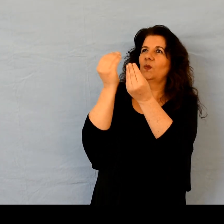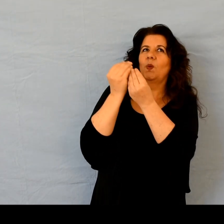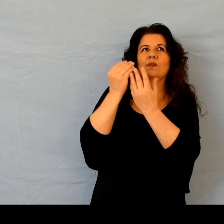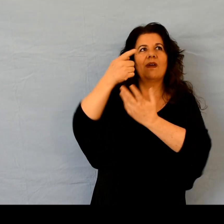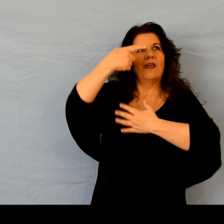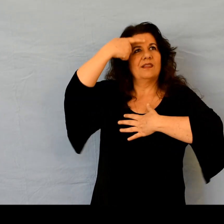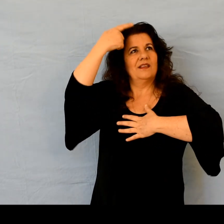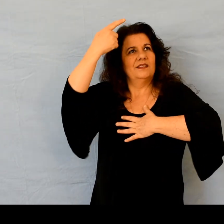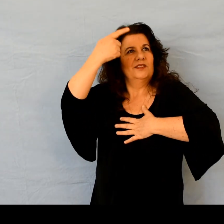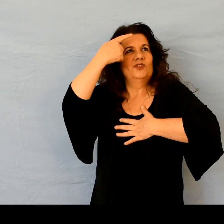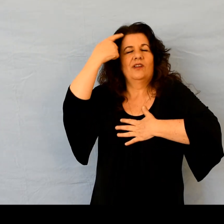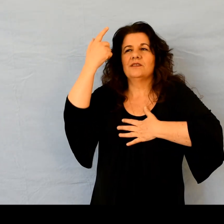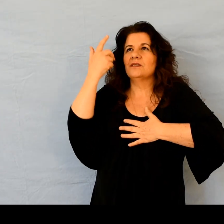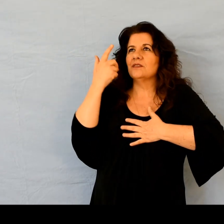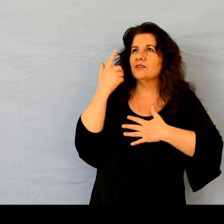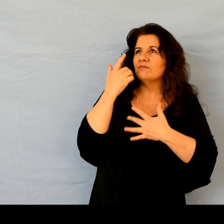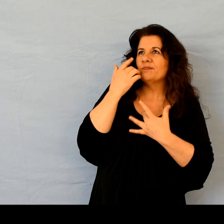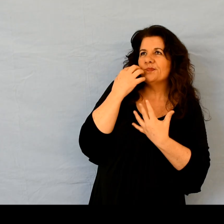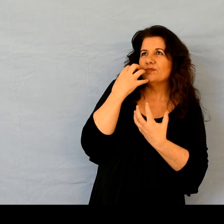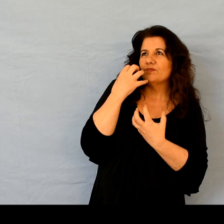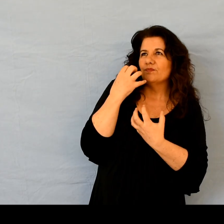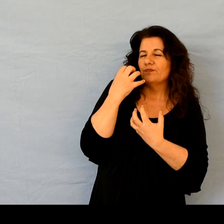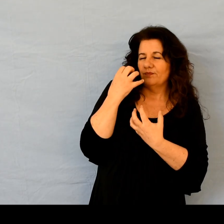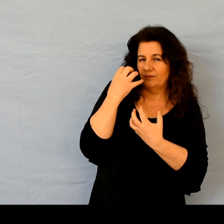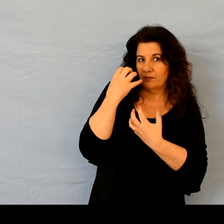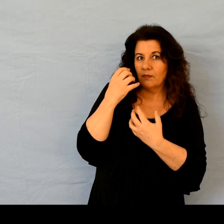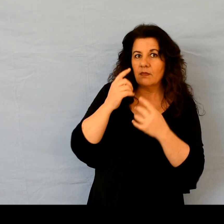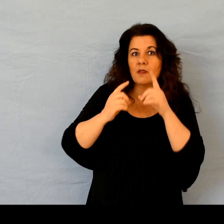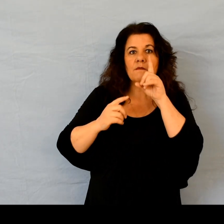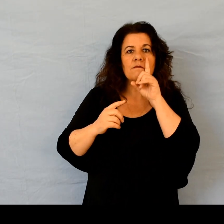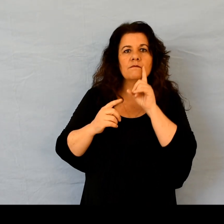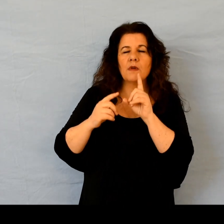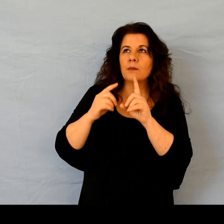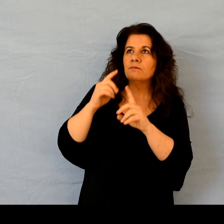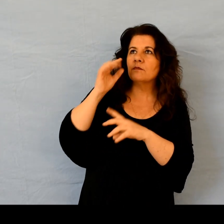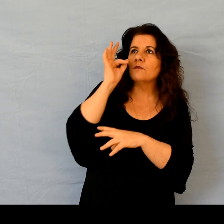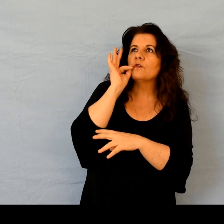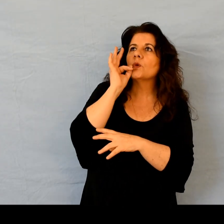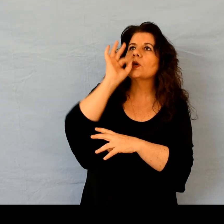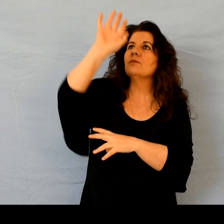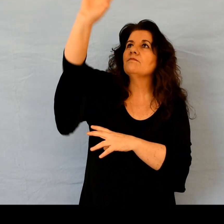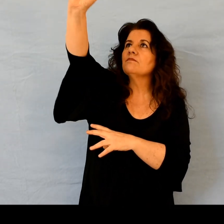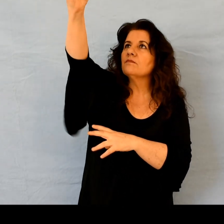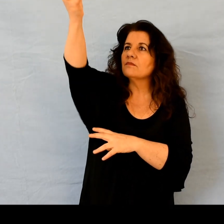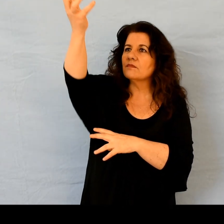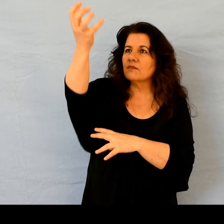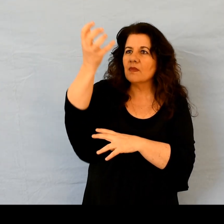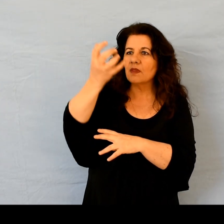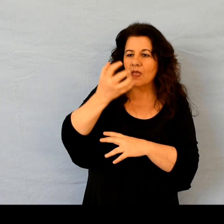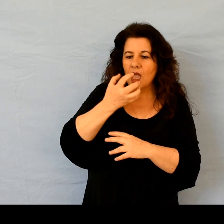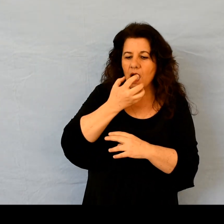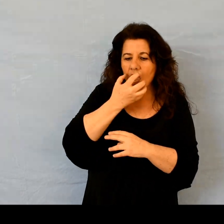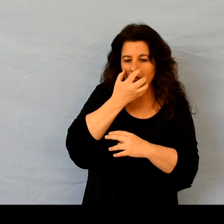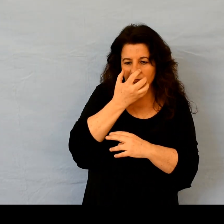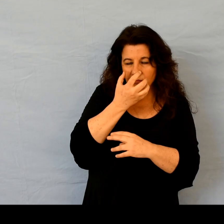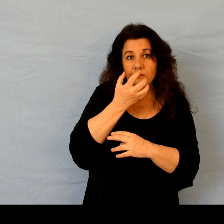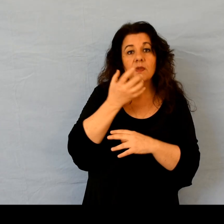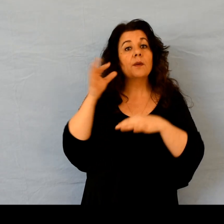l'intelligence. Elle prit de son fruit et en mangea. Elle en donna aussi à son mari, et il